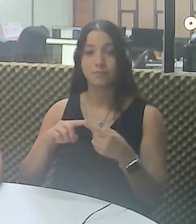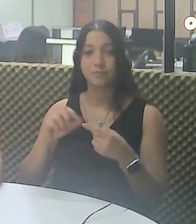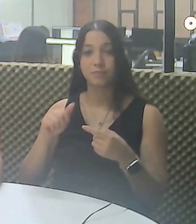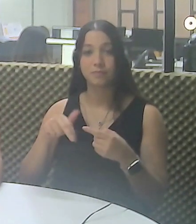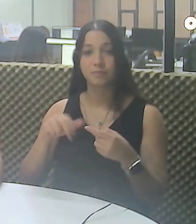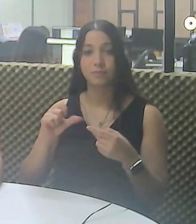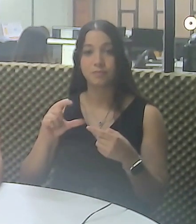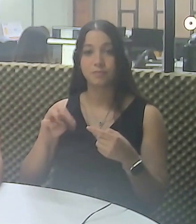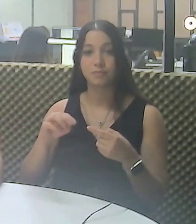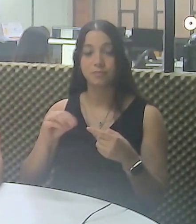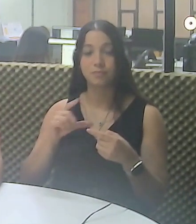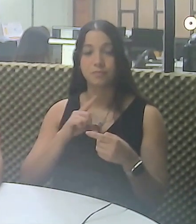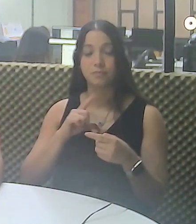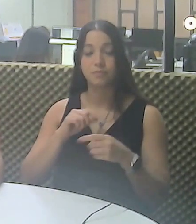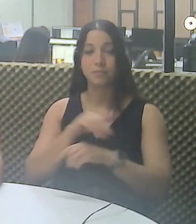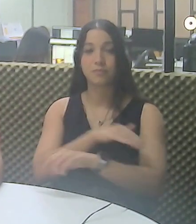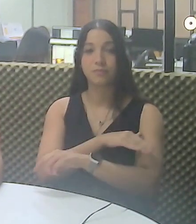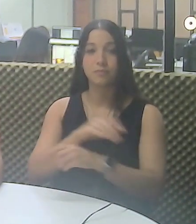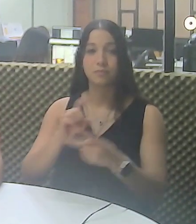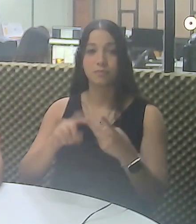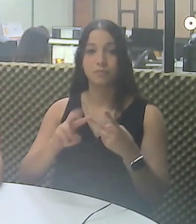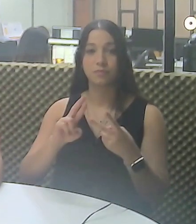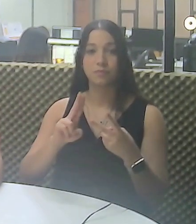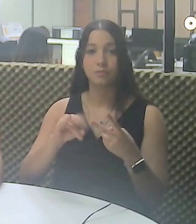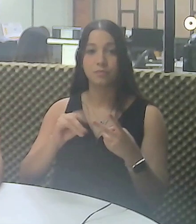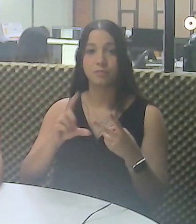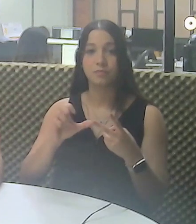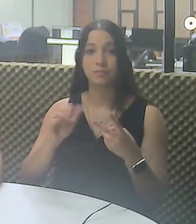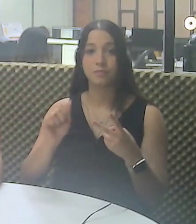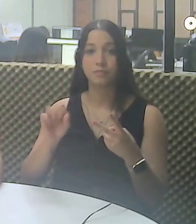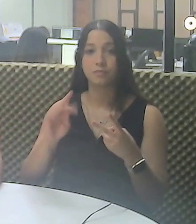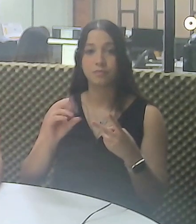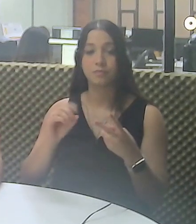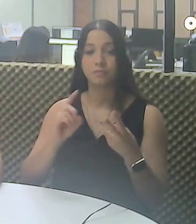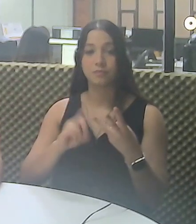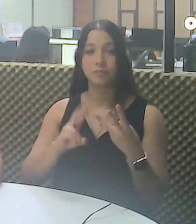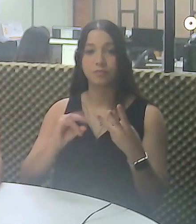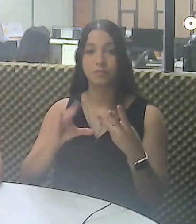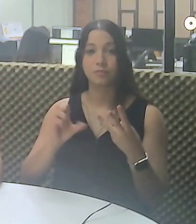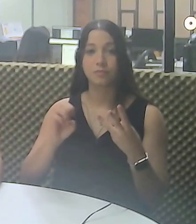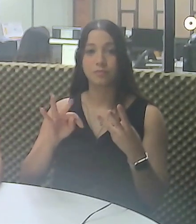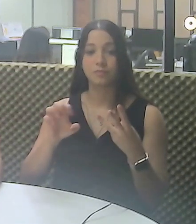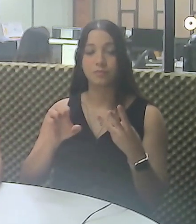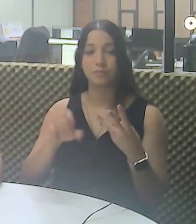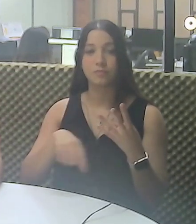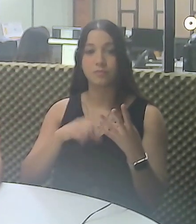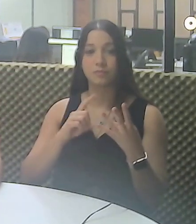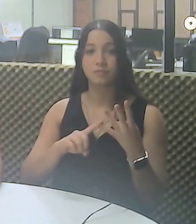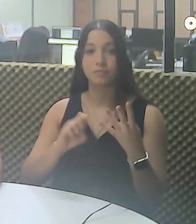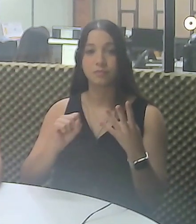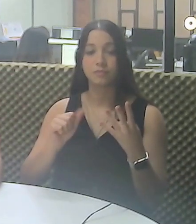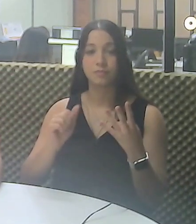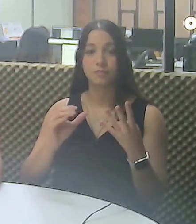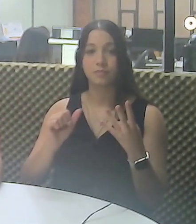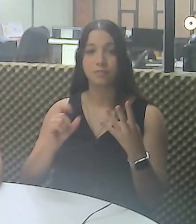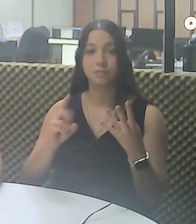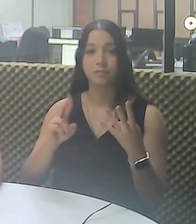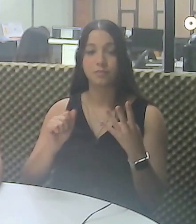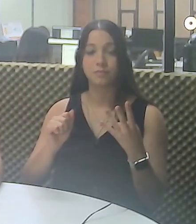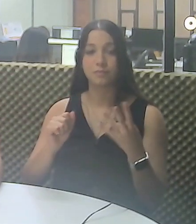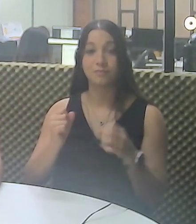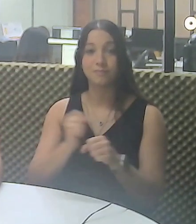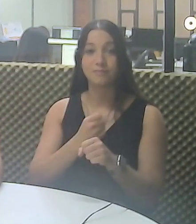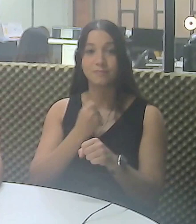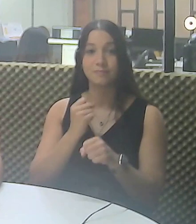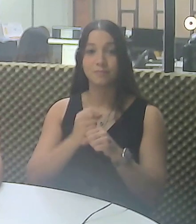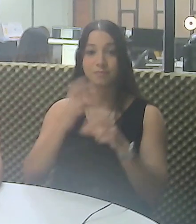serão contempladas as avenidas Rui de Castro Santos, Doutor Vicente Salles Guimarães e Sacadura Cabral. A obra